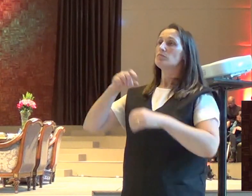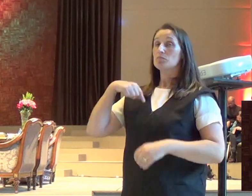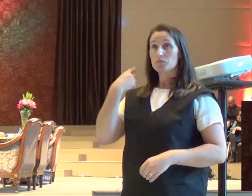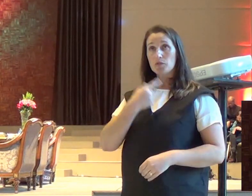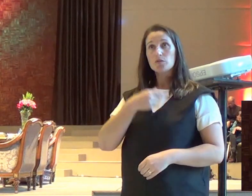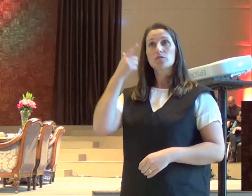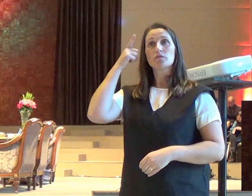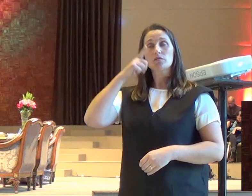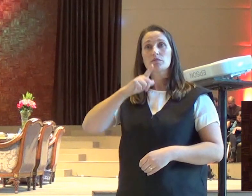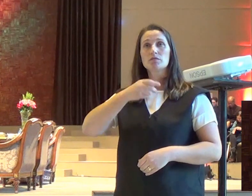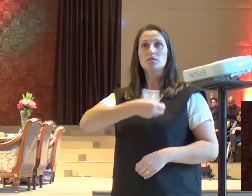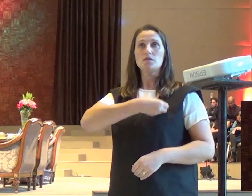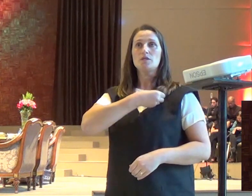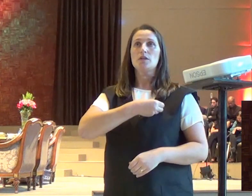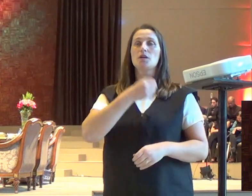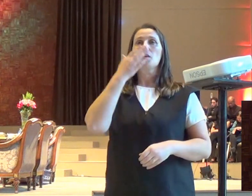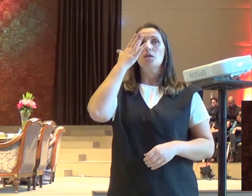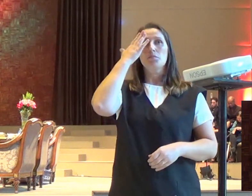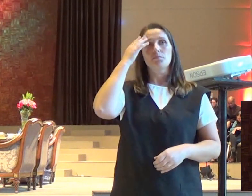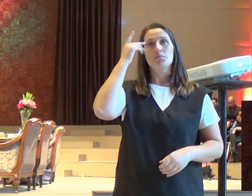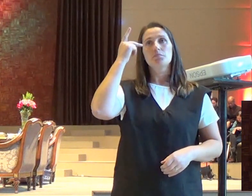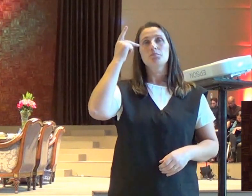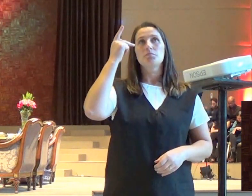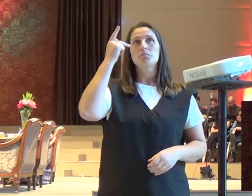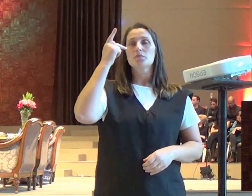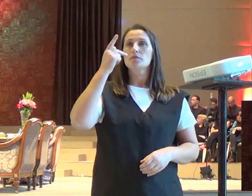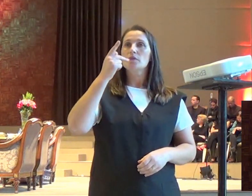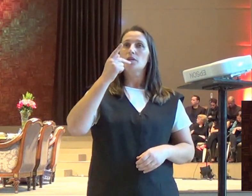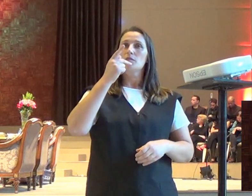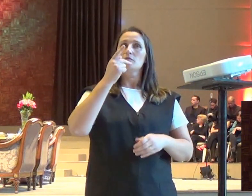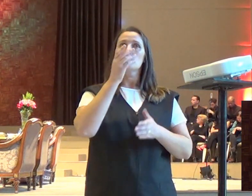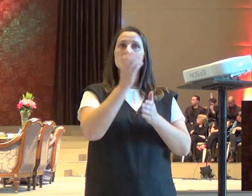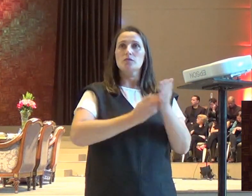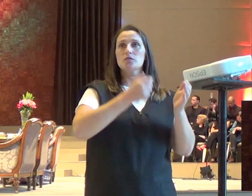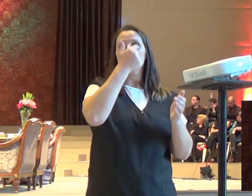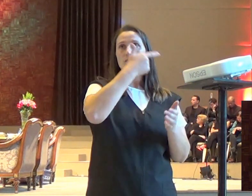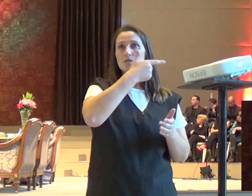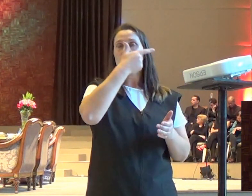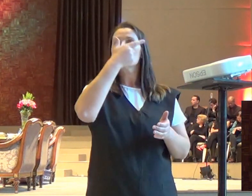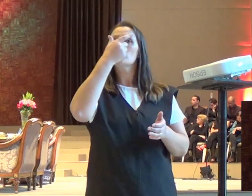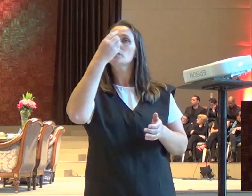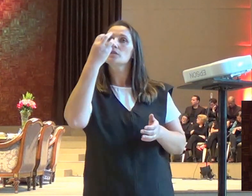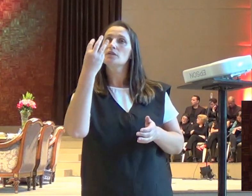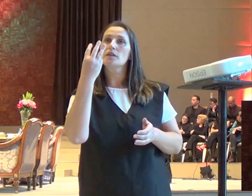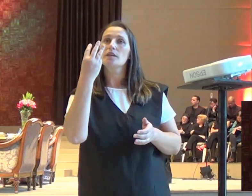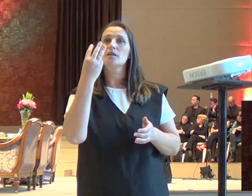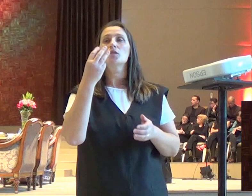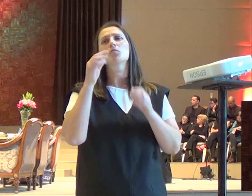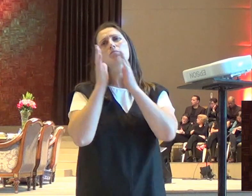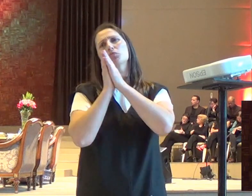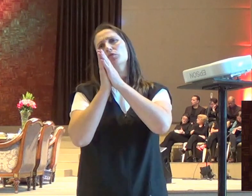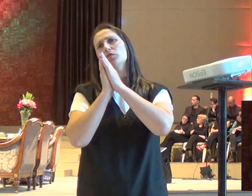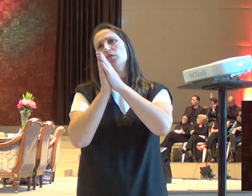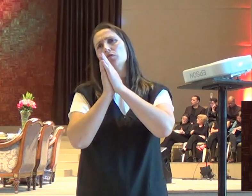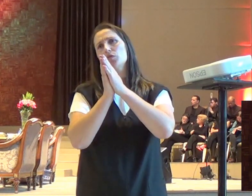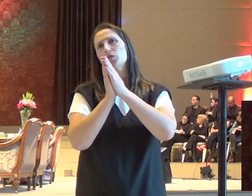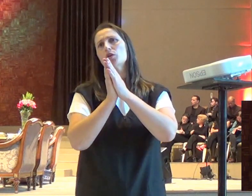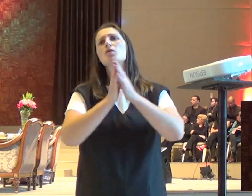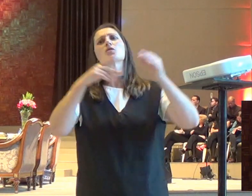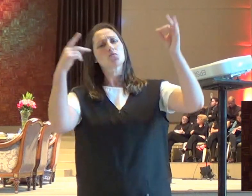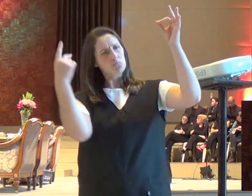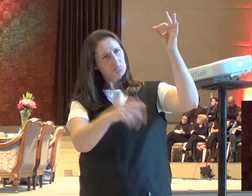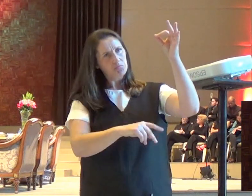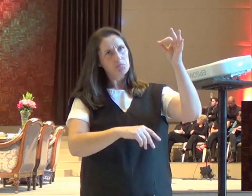provérbios 23 13 14 diz assim não deixe de corrigir a criança umas